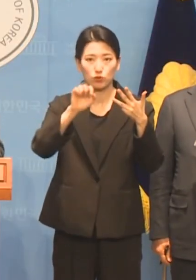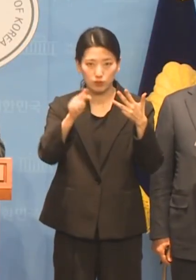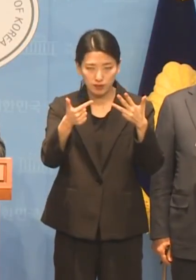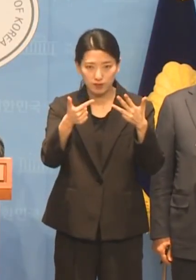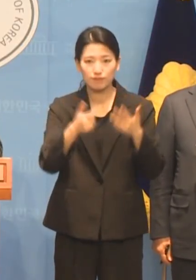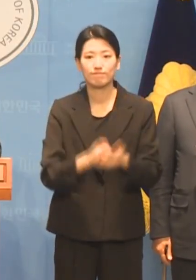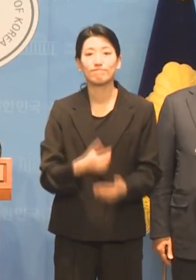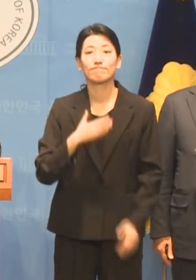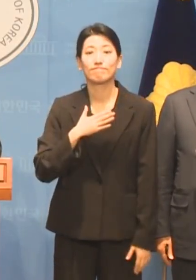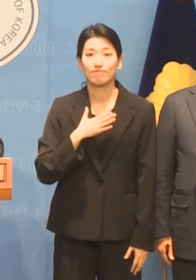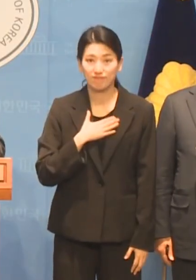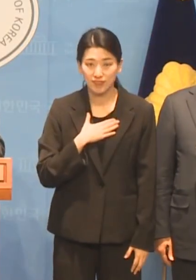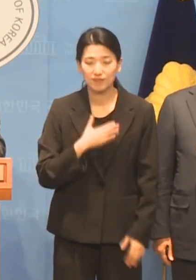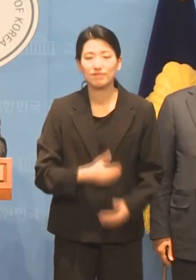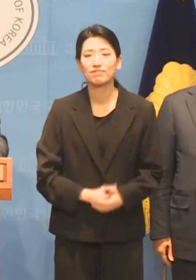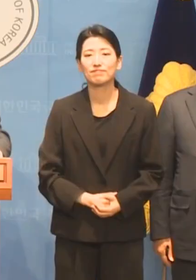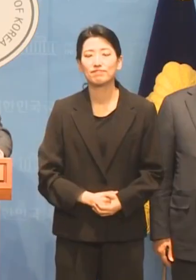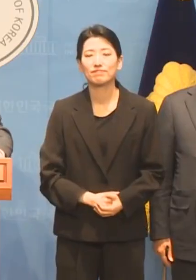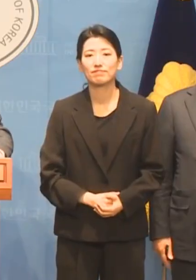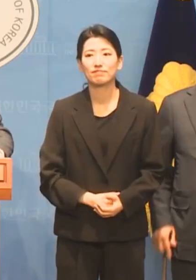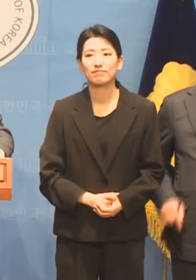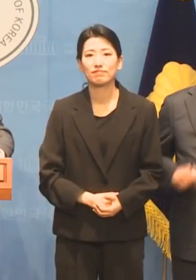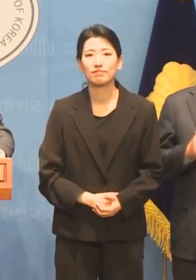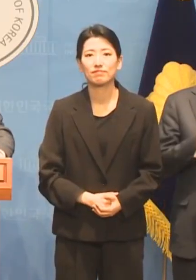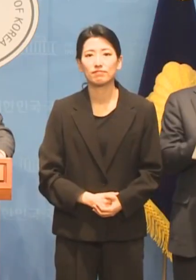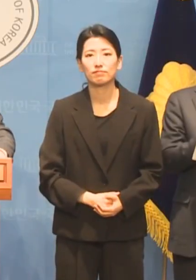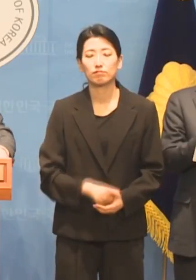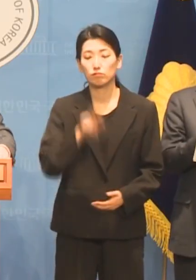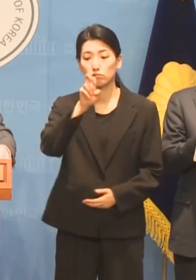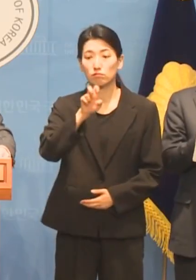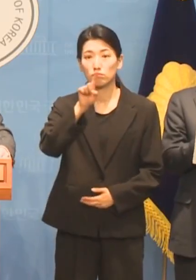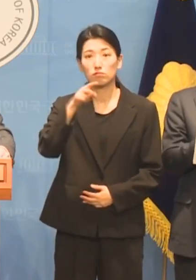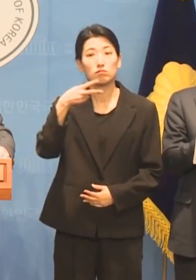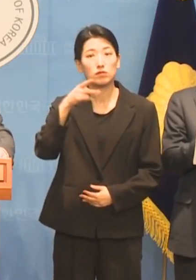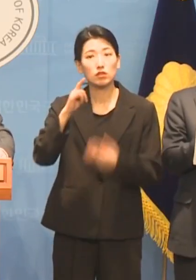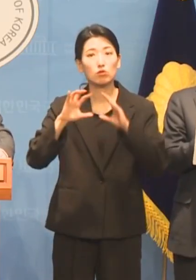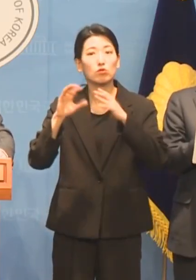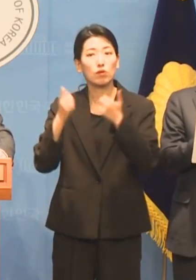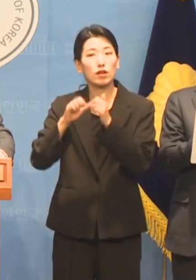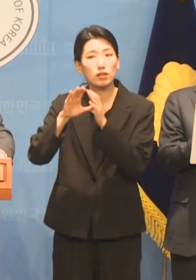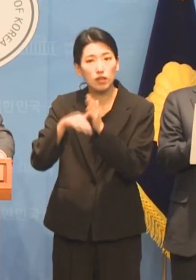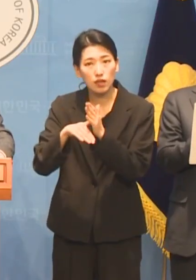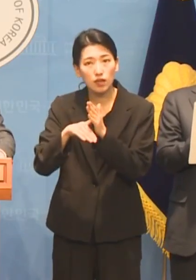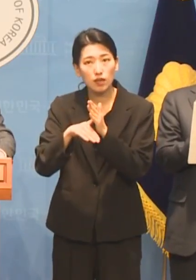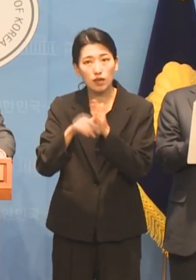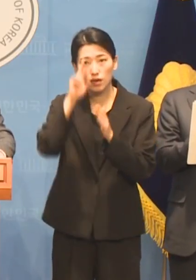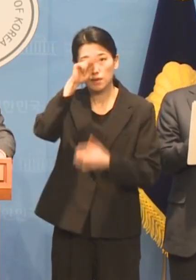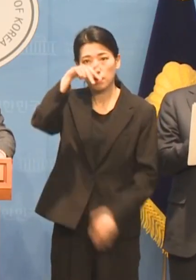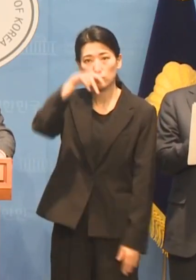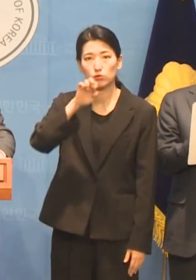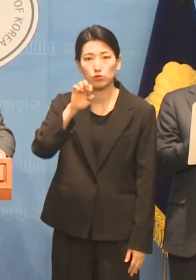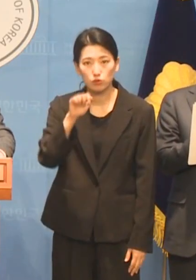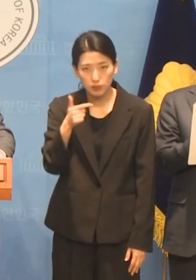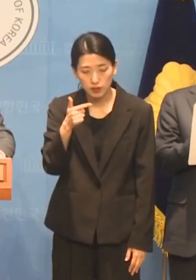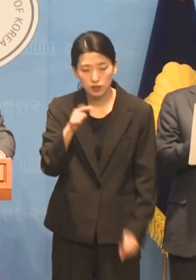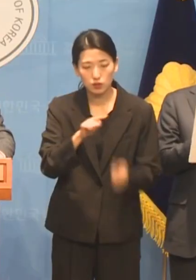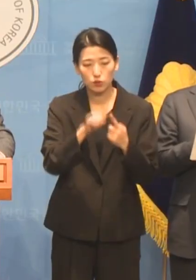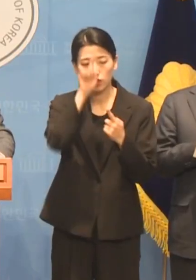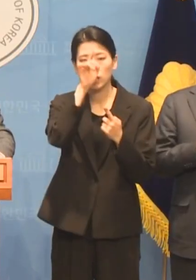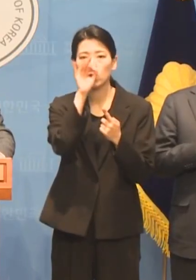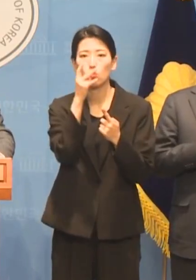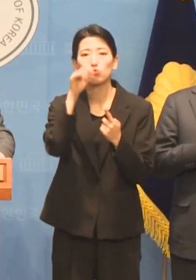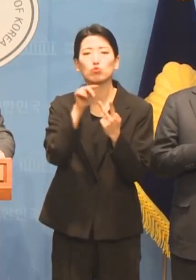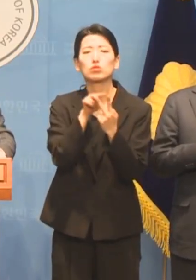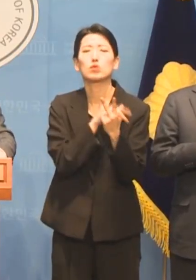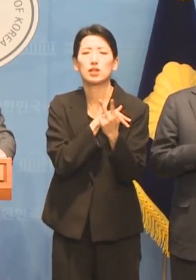예, 저는 우경입니다. 21대 때 박주민 의원님과 이용 의원님이 주도적으로 하면서 이 상법의 충실 의무에 대한